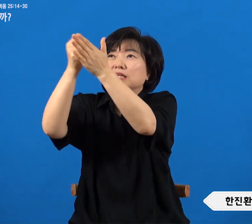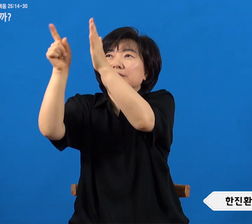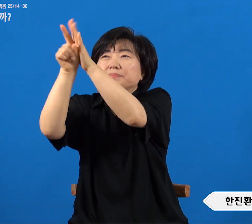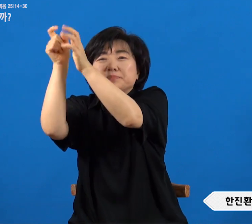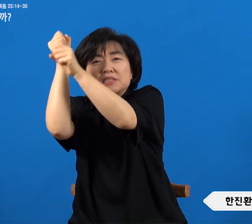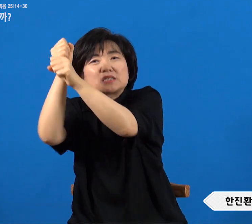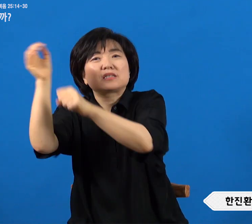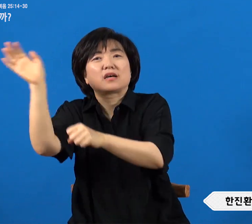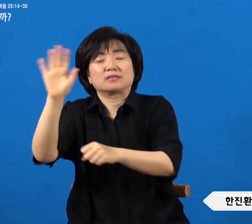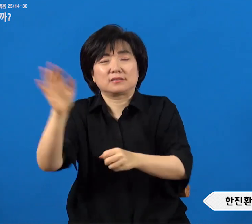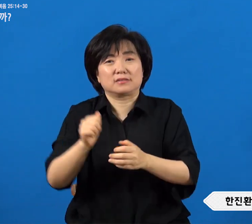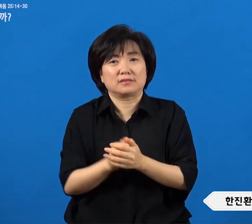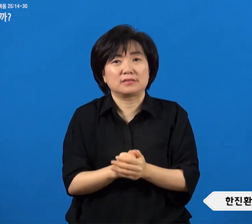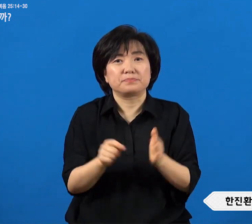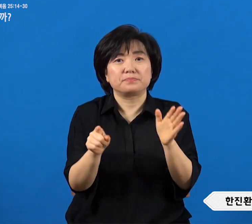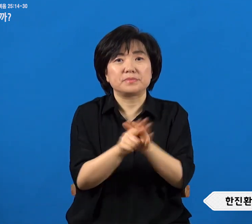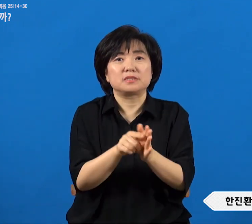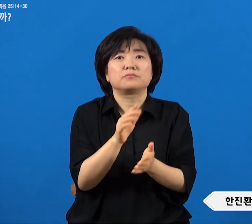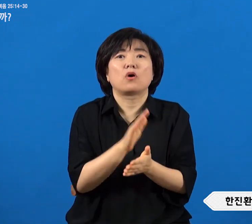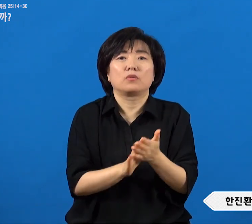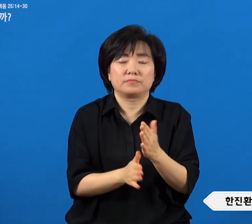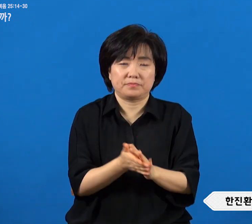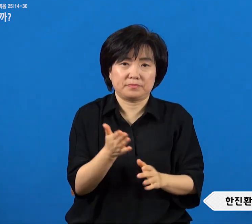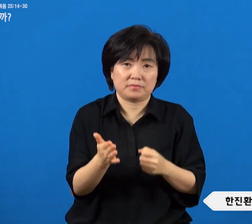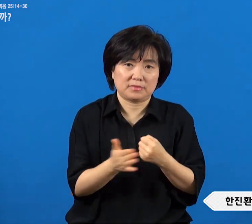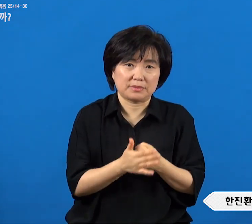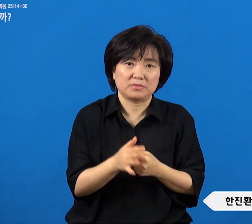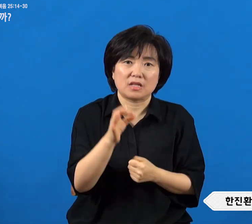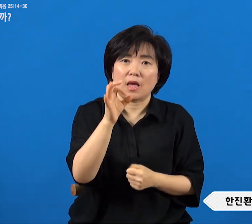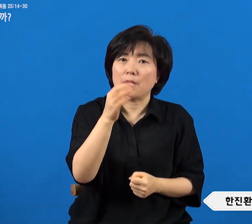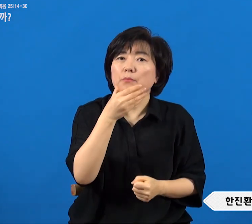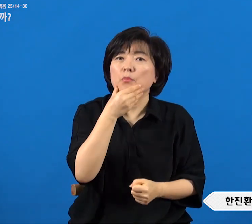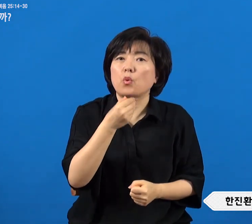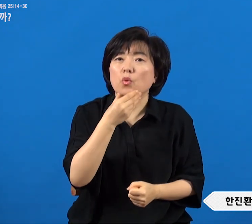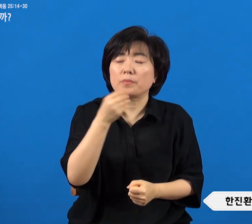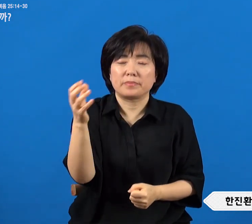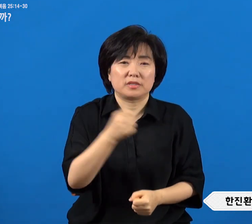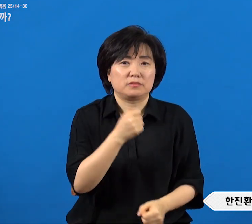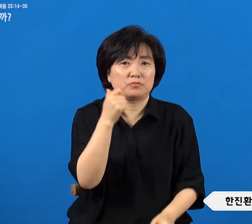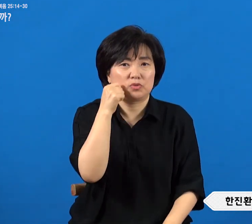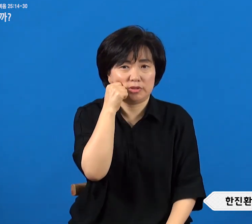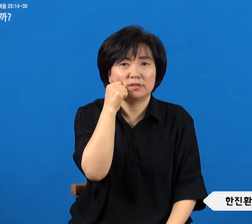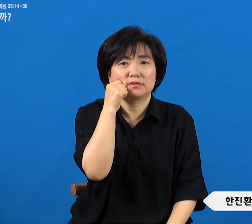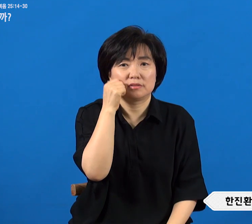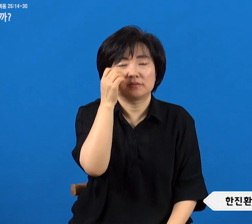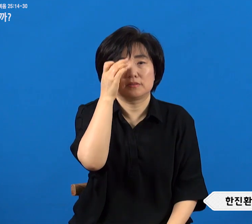때문에, 믿음이 없기 때문에 그 복을 받지를 못합니다.